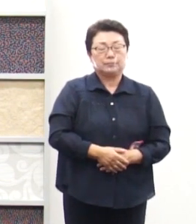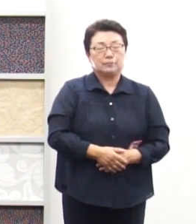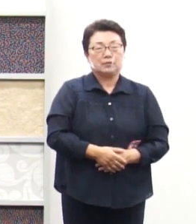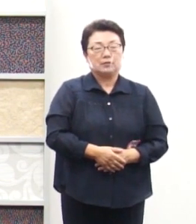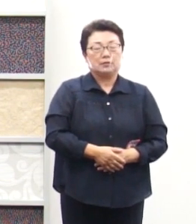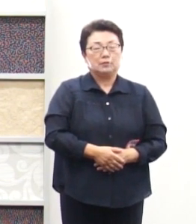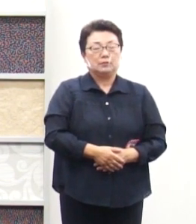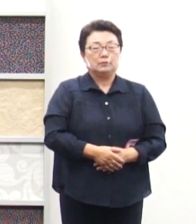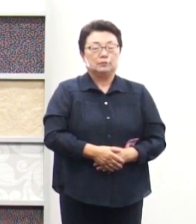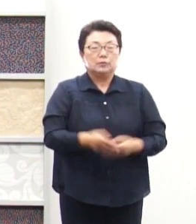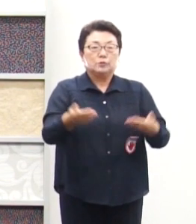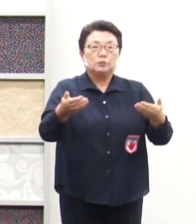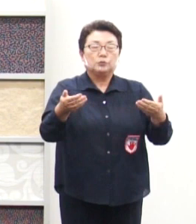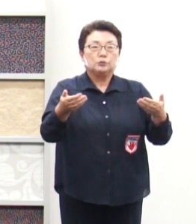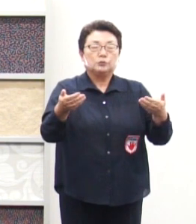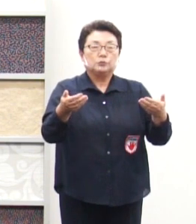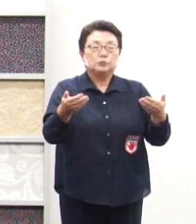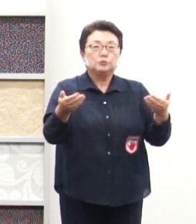職域接種